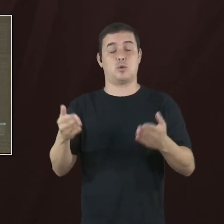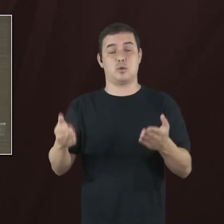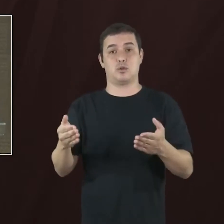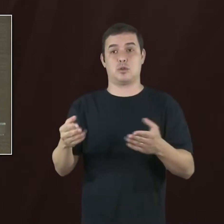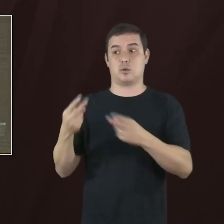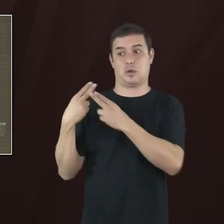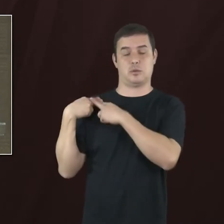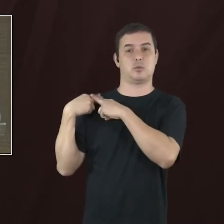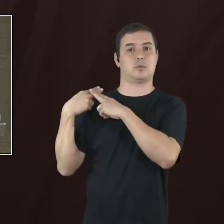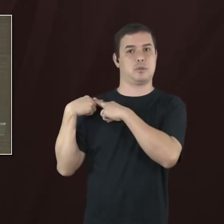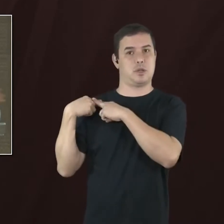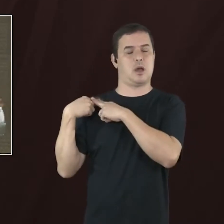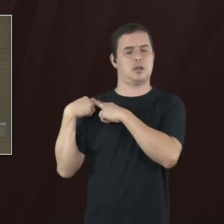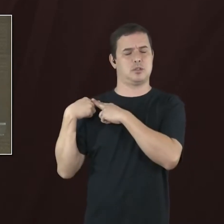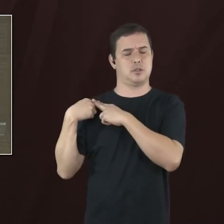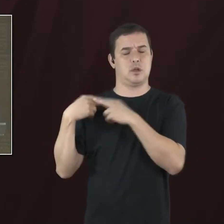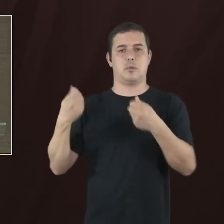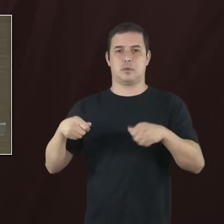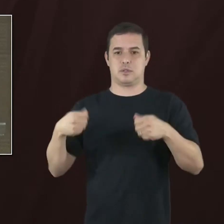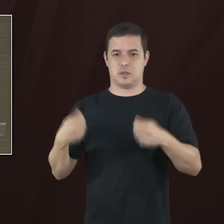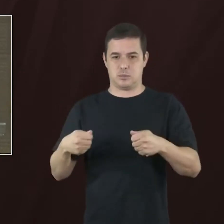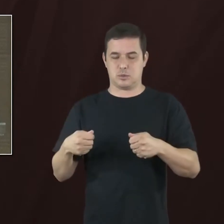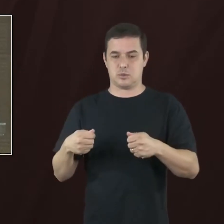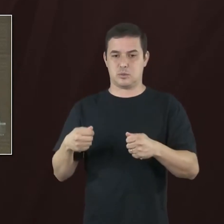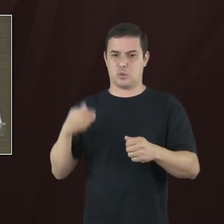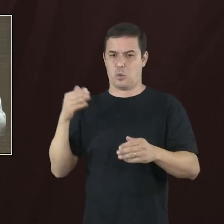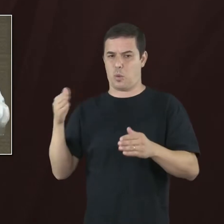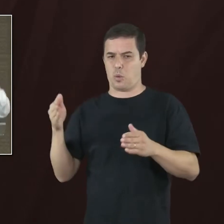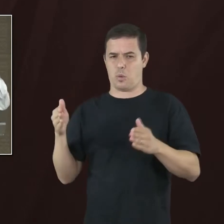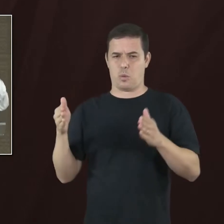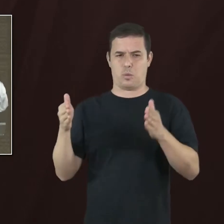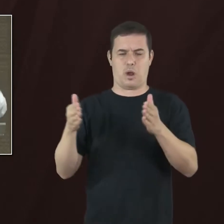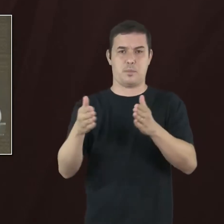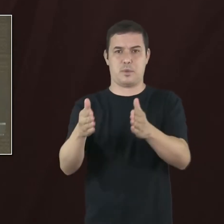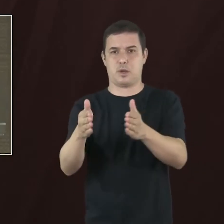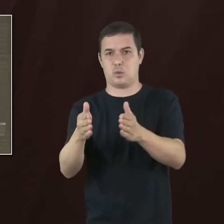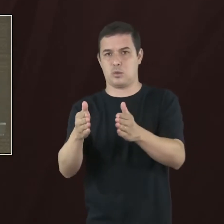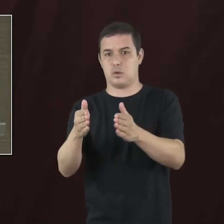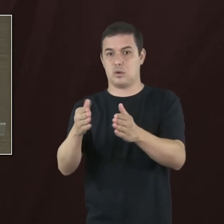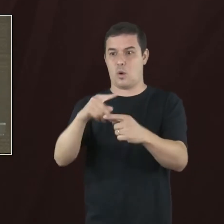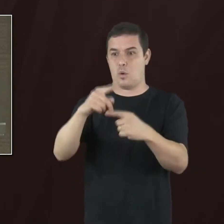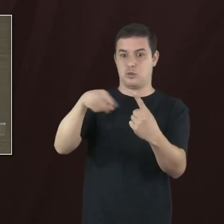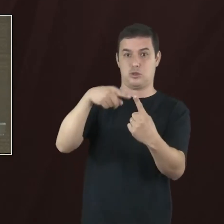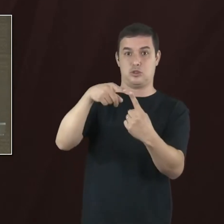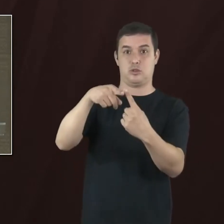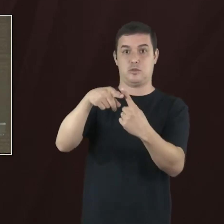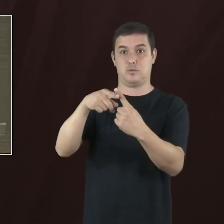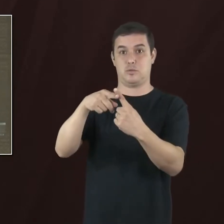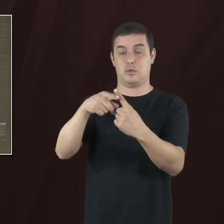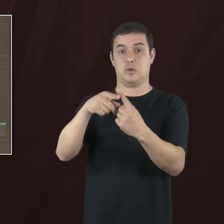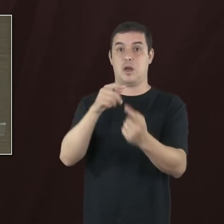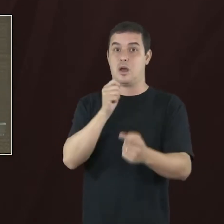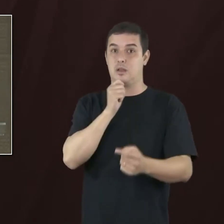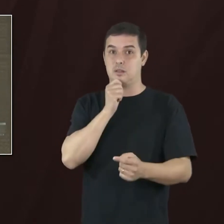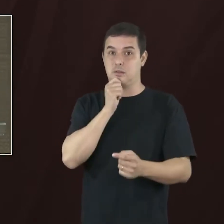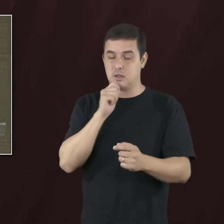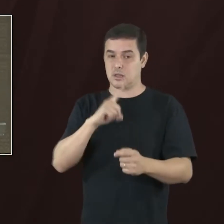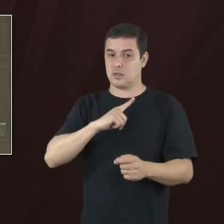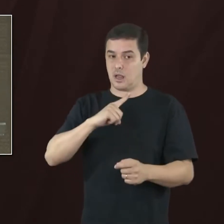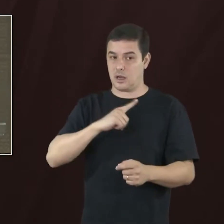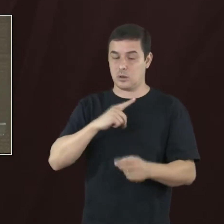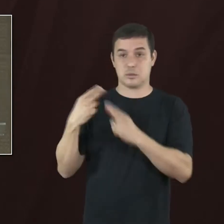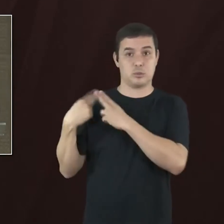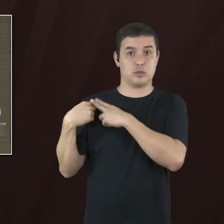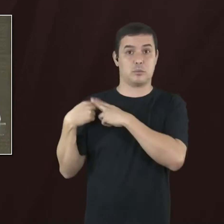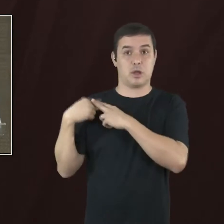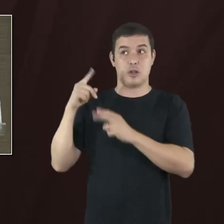terra. E quando nós terminarmos a nossa missão aqui na terra, nós ainda teremos a missão no céu, sabia disso?